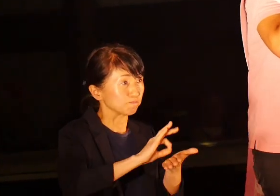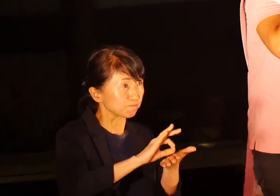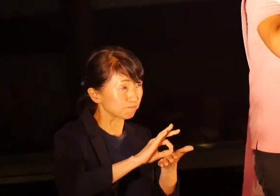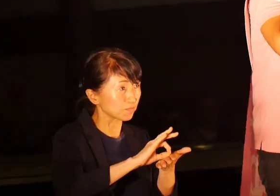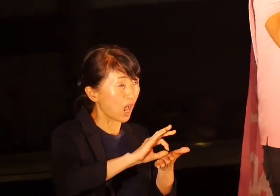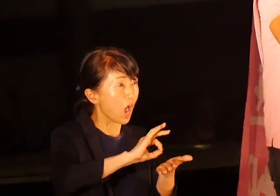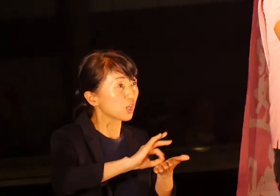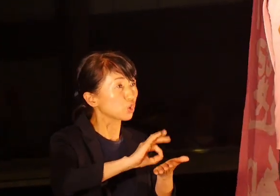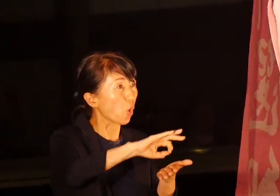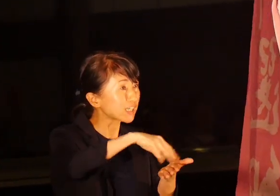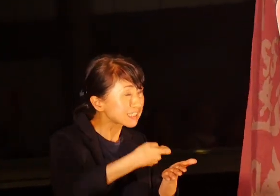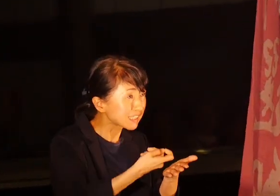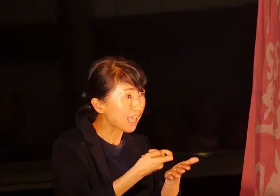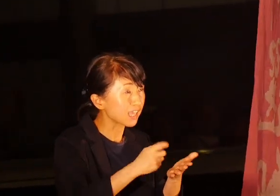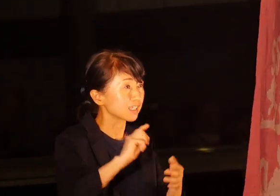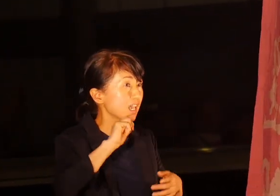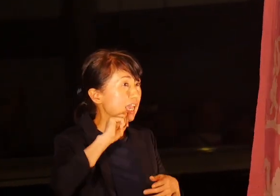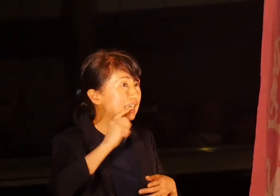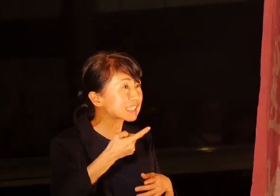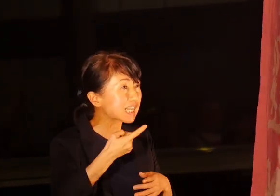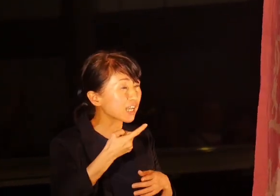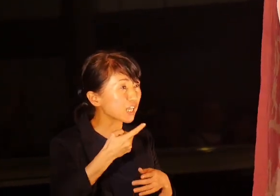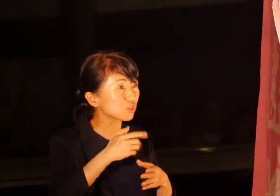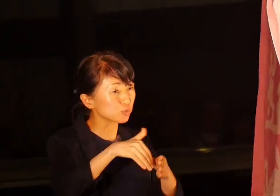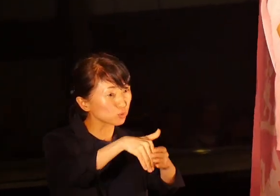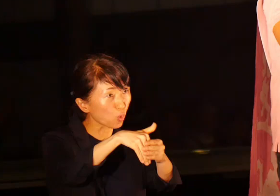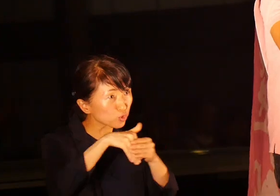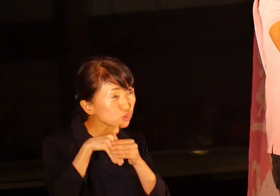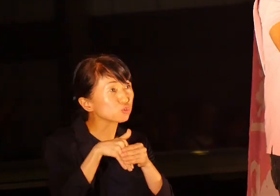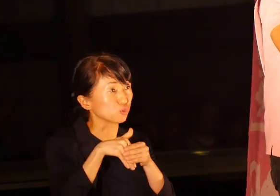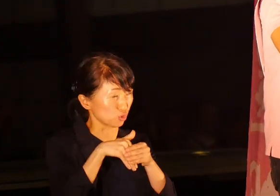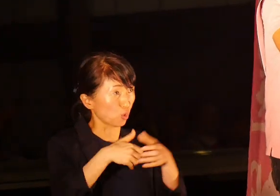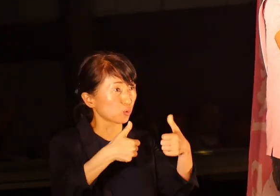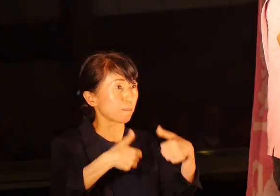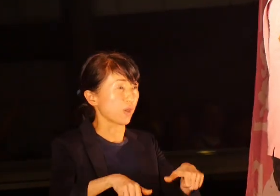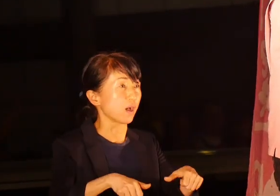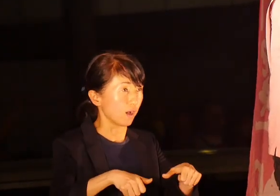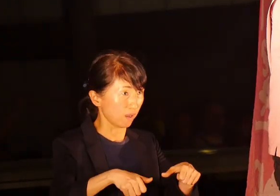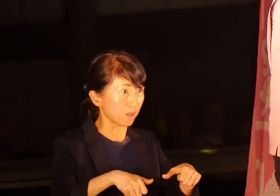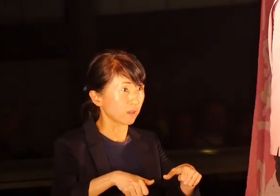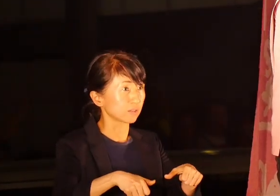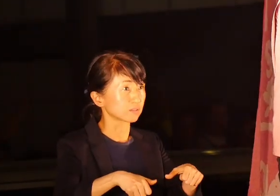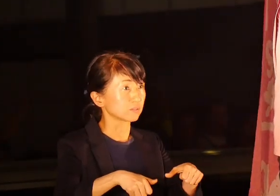は1ヶ月分の所得に該当する。